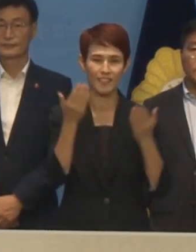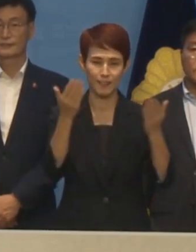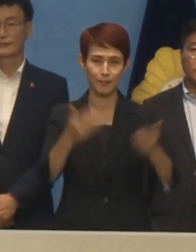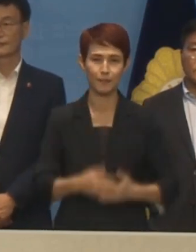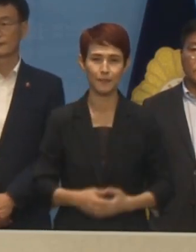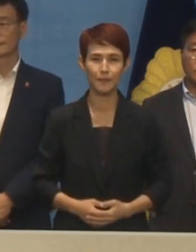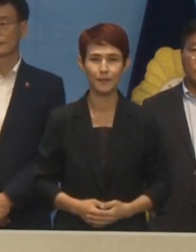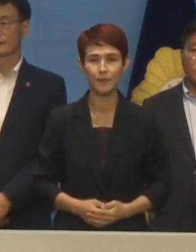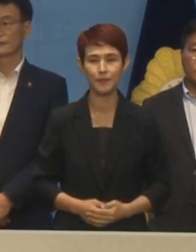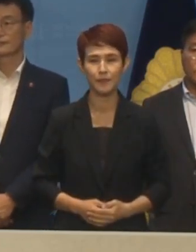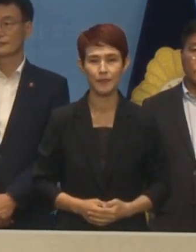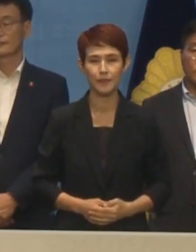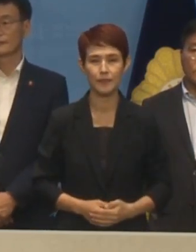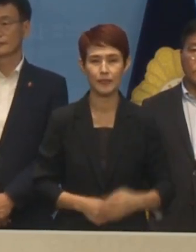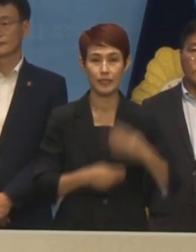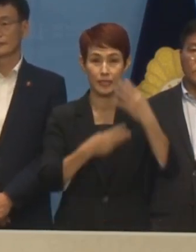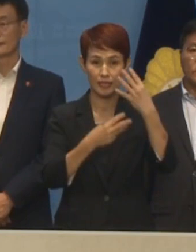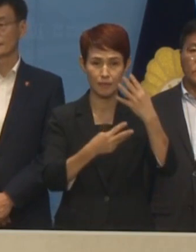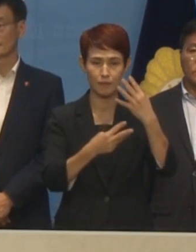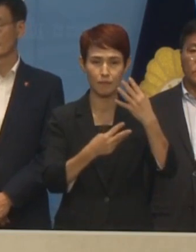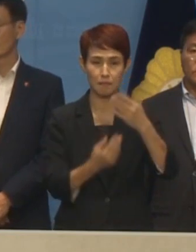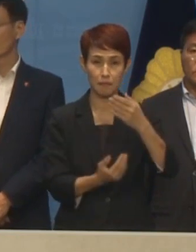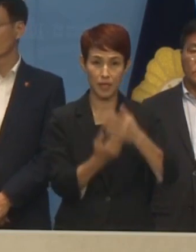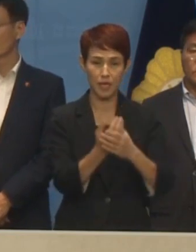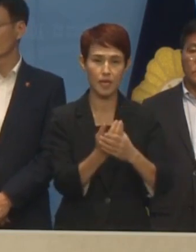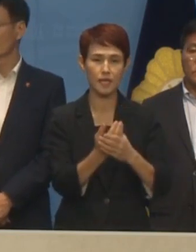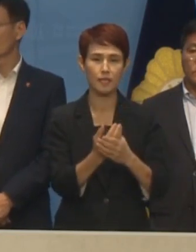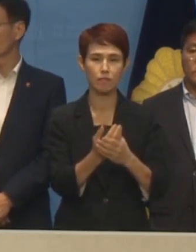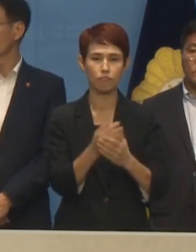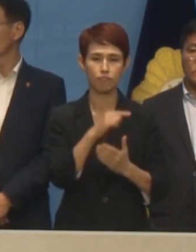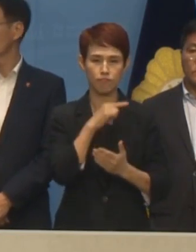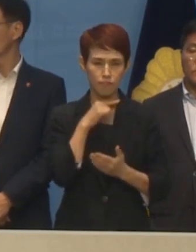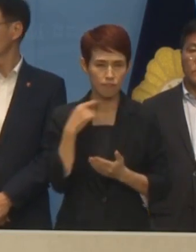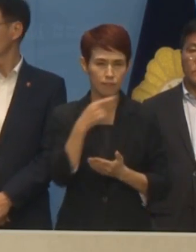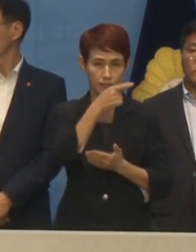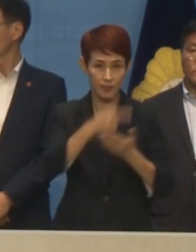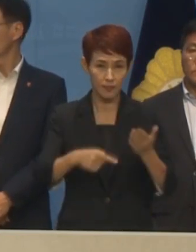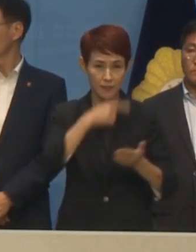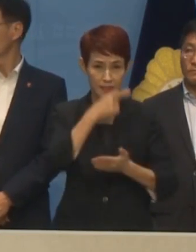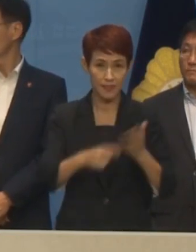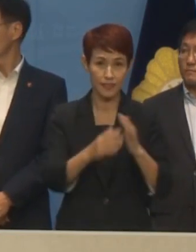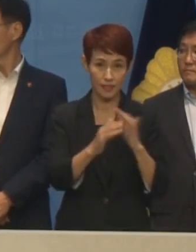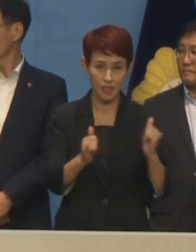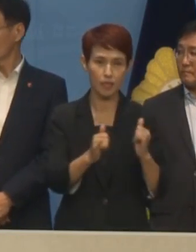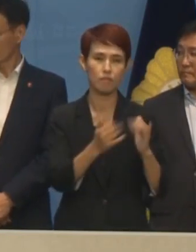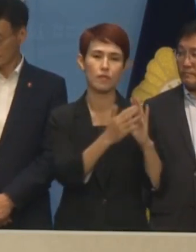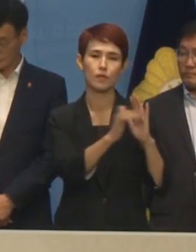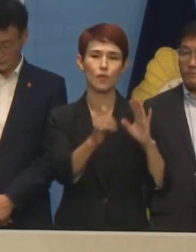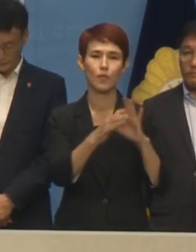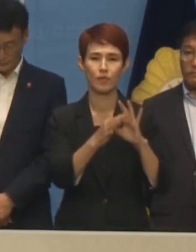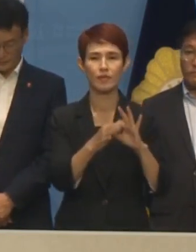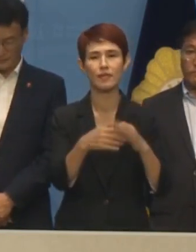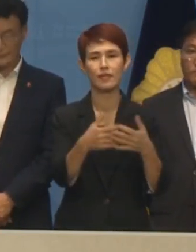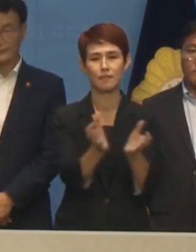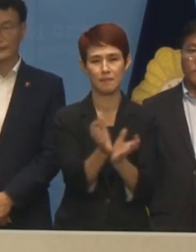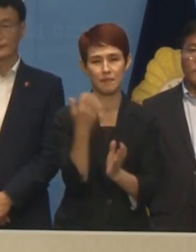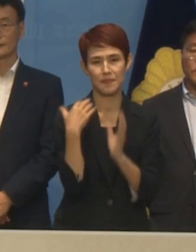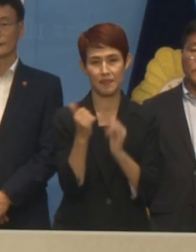4.3 희생자 유족회 김창범 회장님과 유족회 임원 여러분들이 함께하고 있습니다.